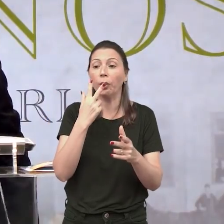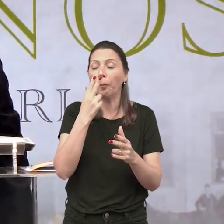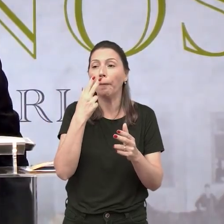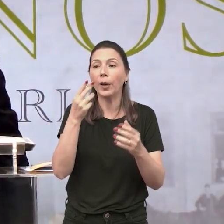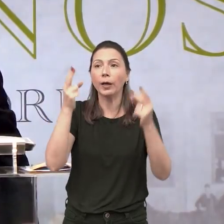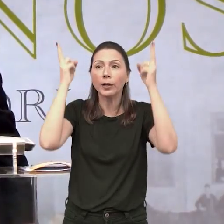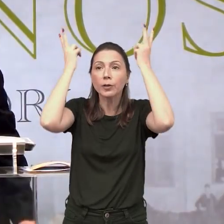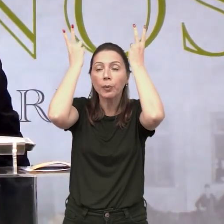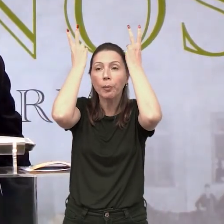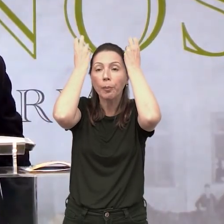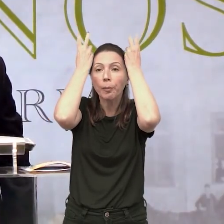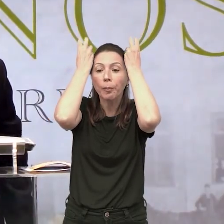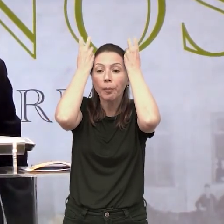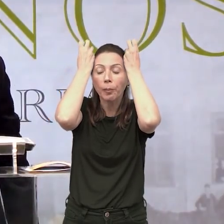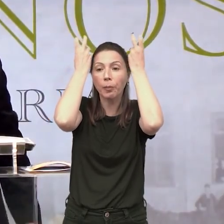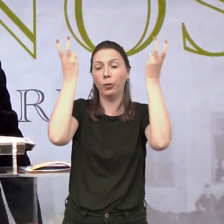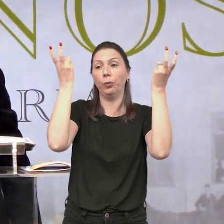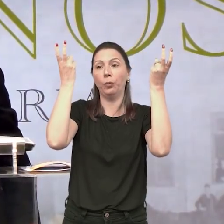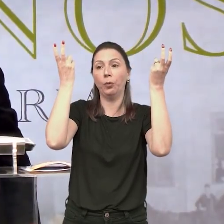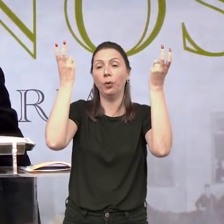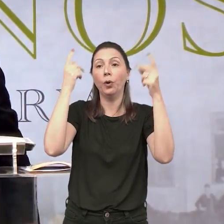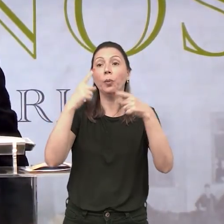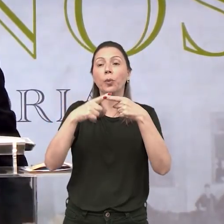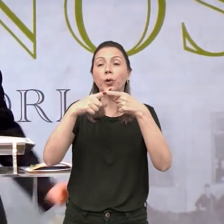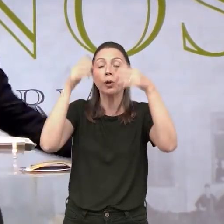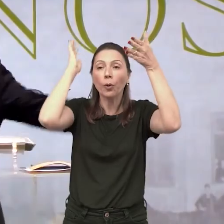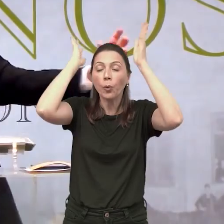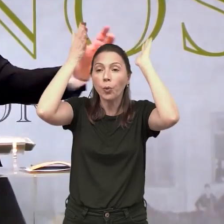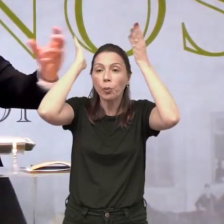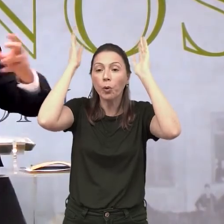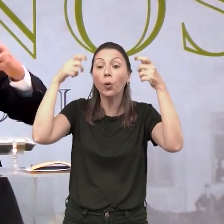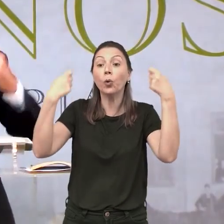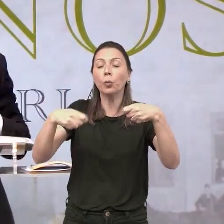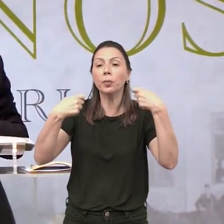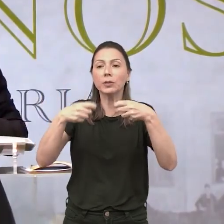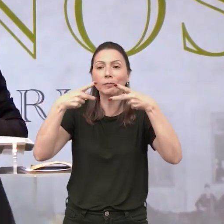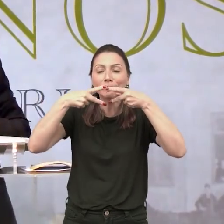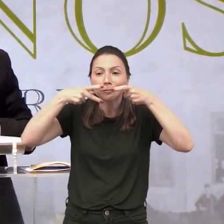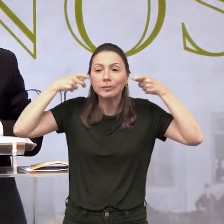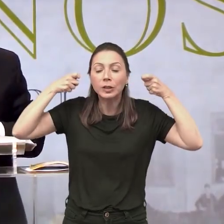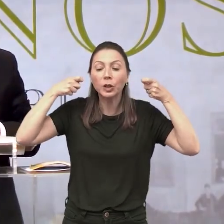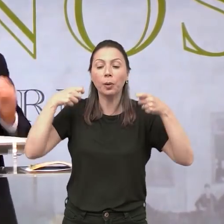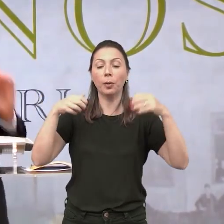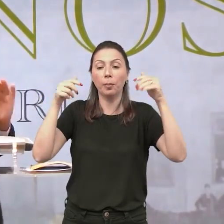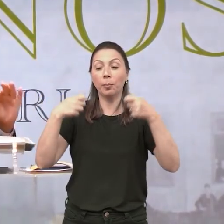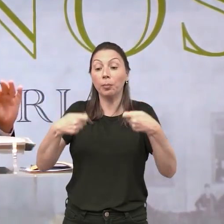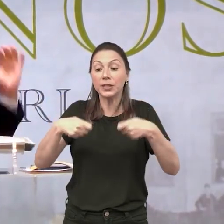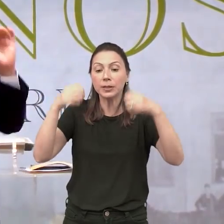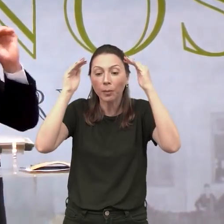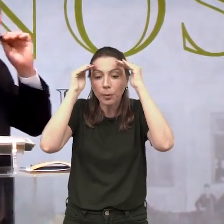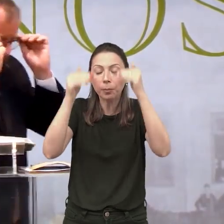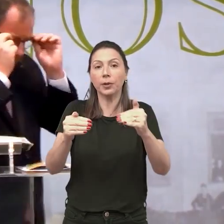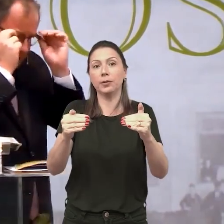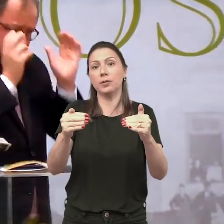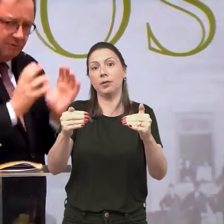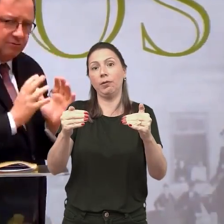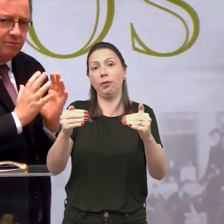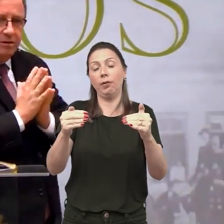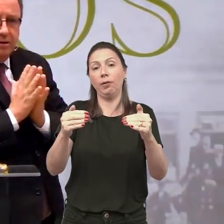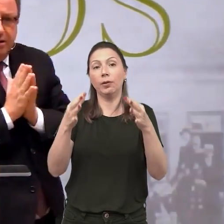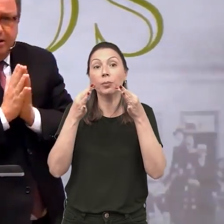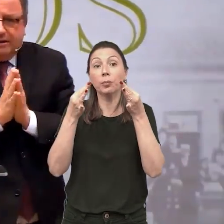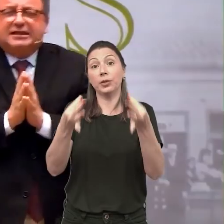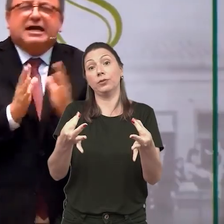o cavalo ou a mula sem entendimento, os quais com freios e cabreços são o quê? Dominados. Então, preste